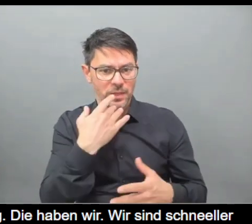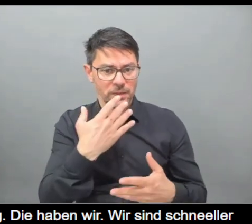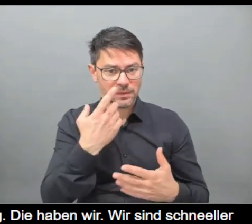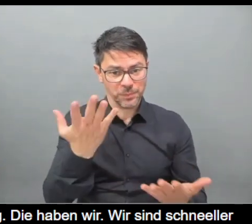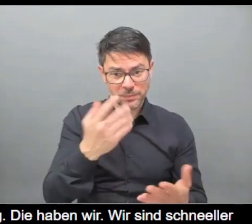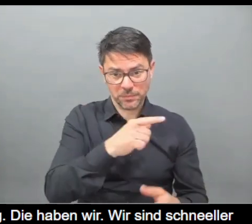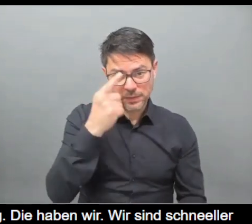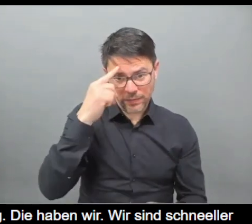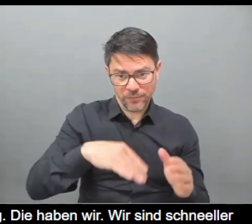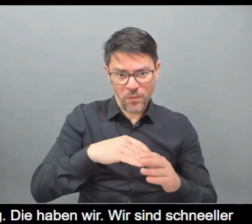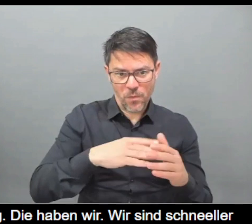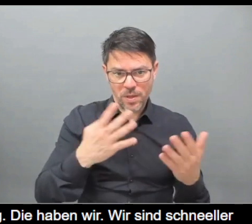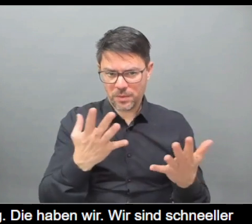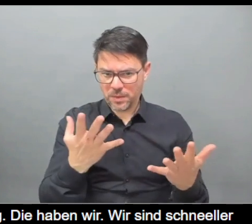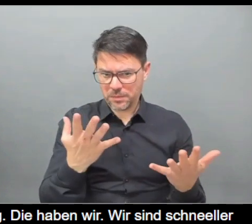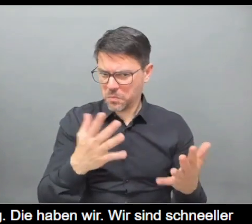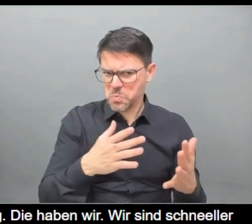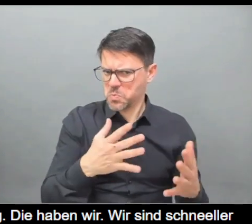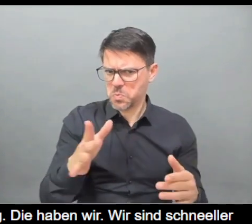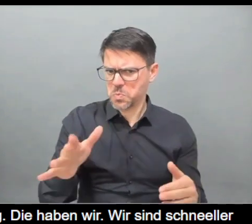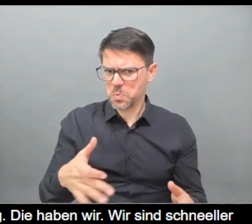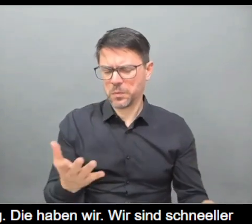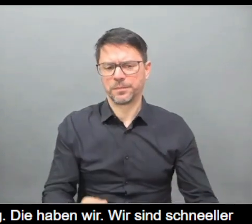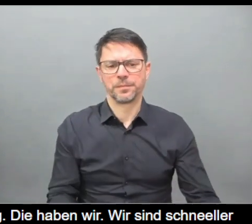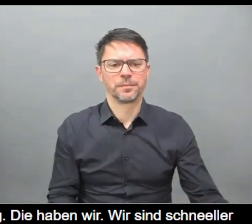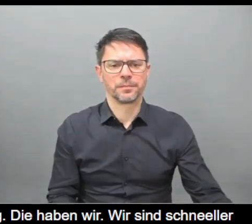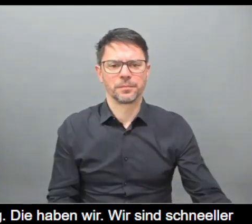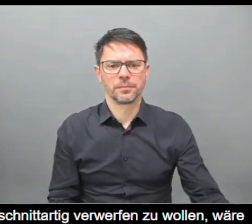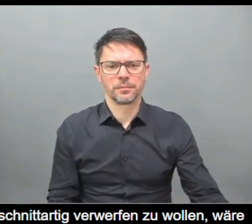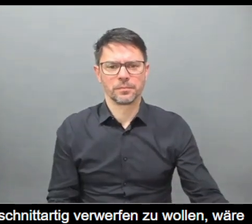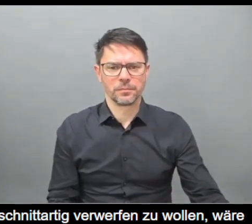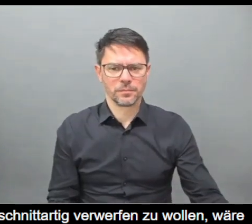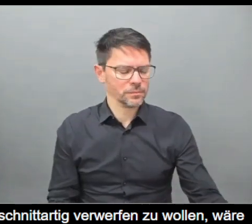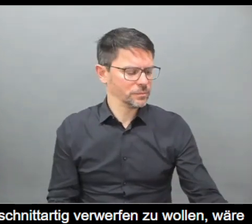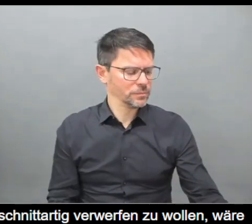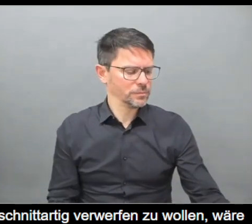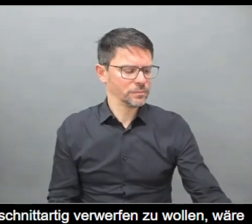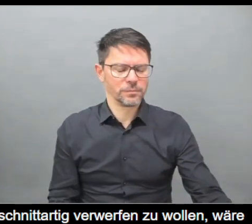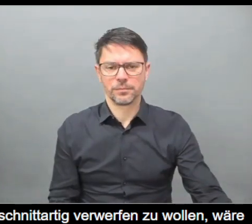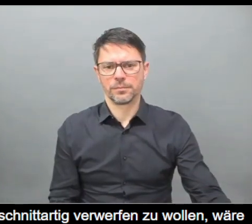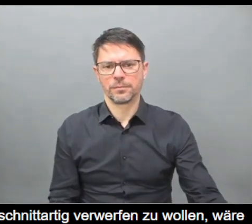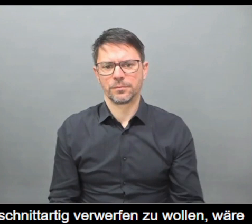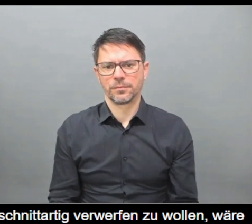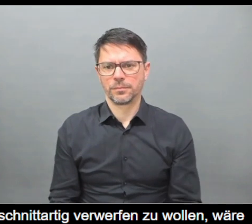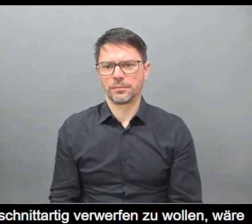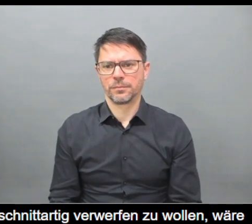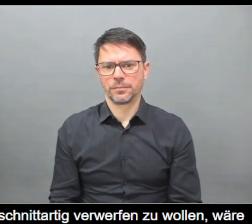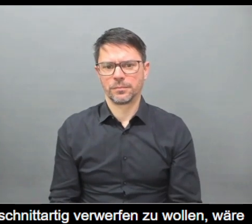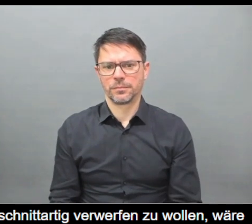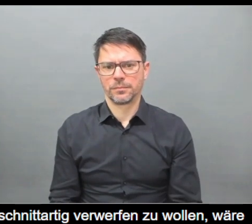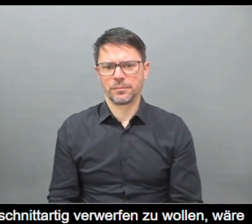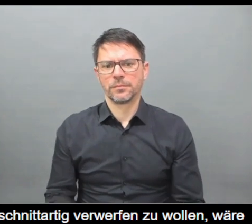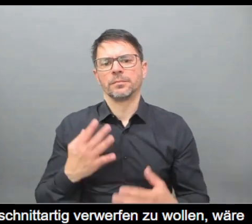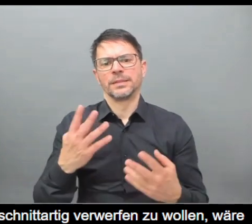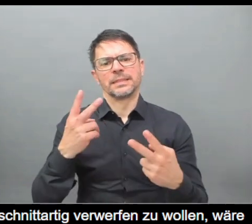möglich machen, diese guten Versorgungsstrukturen nachzuziehen und weiter zu behalten. Und das ist das, was wir fordern. Auch bei der Geburtshilfe, wenn 40 Prozent